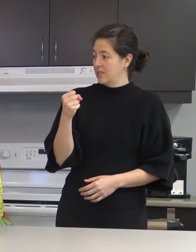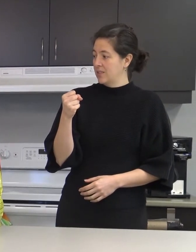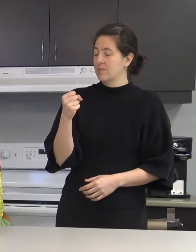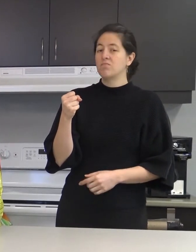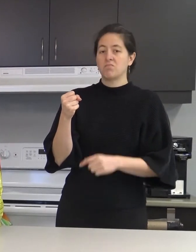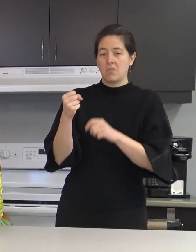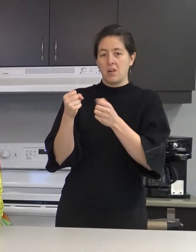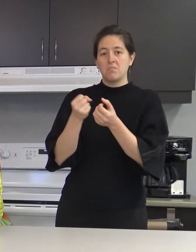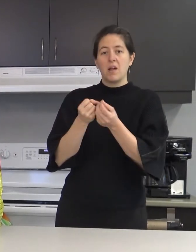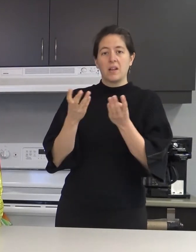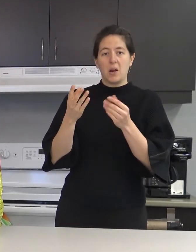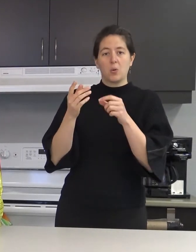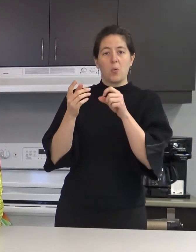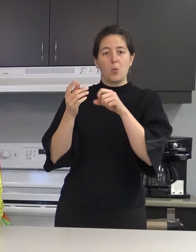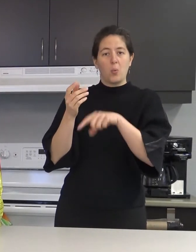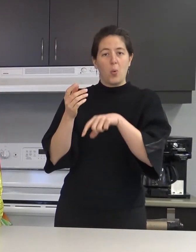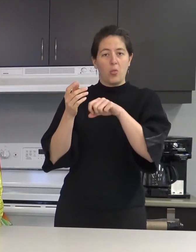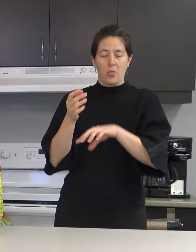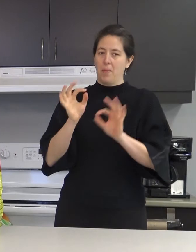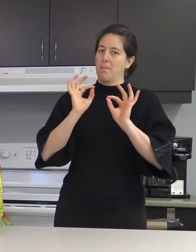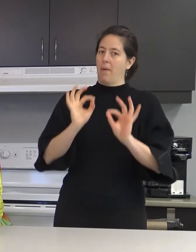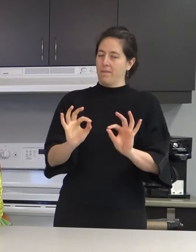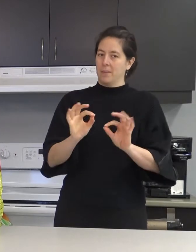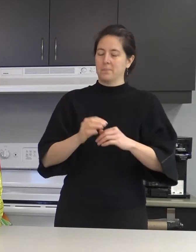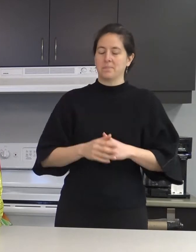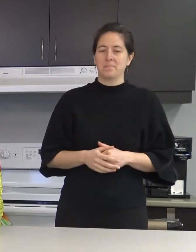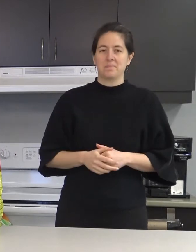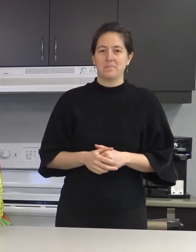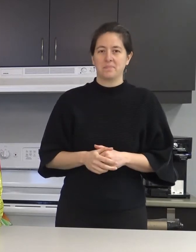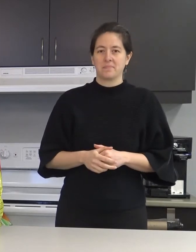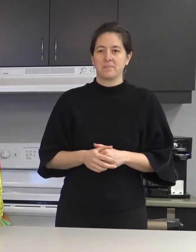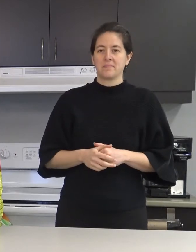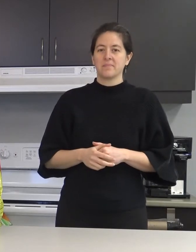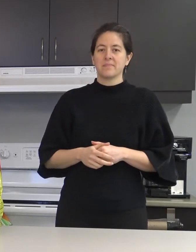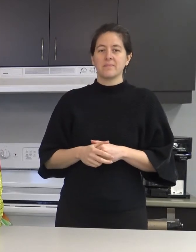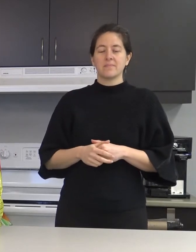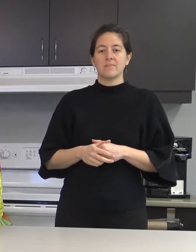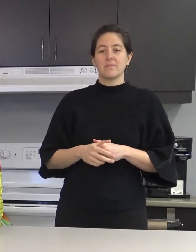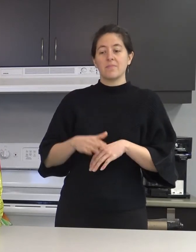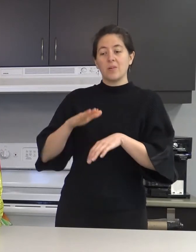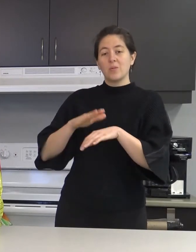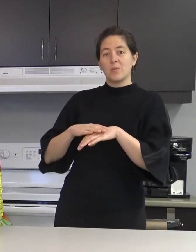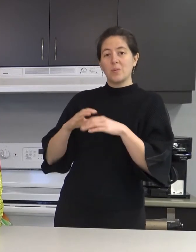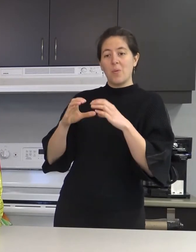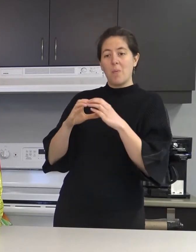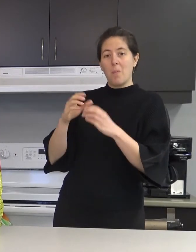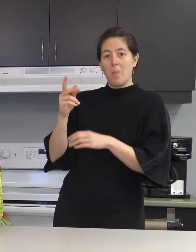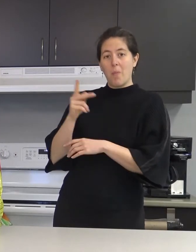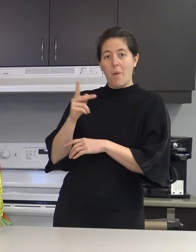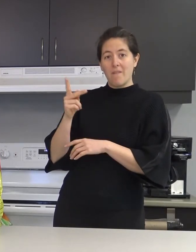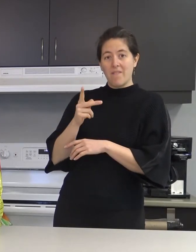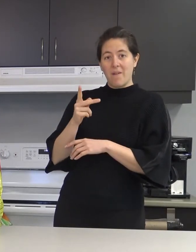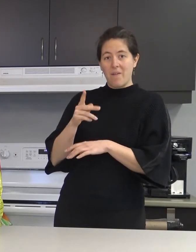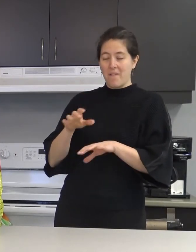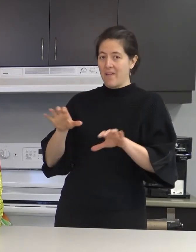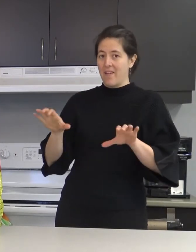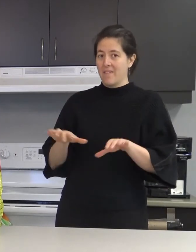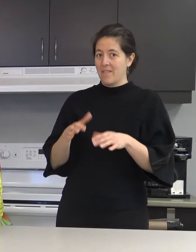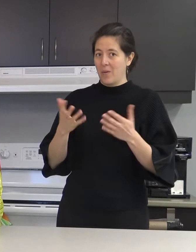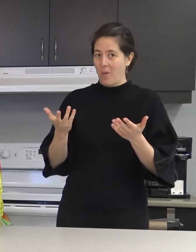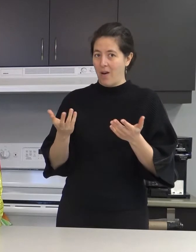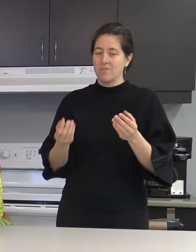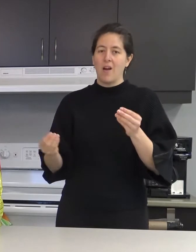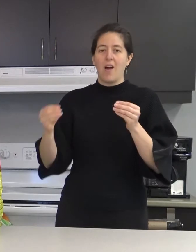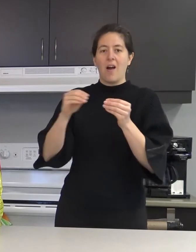je vois qu'il y a quelques gouttes qui tombent et c'est parfait. Puis, dans le cas des poivrons, ce qu'on va faire aujourd'hui, c'est qu'on va ajouter de